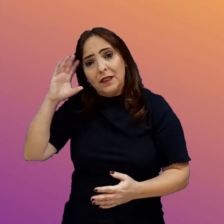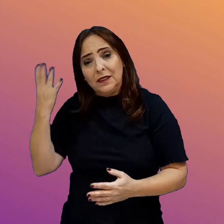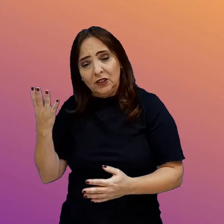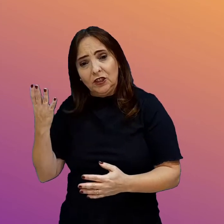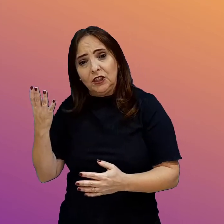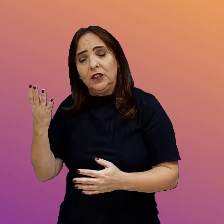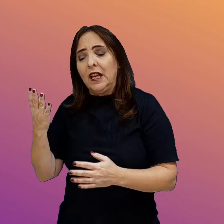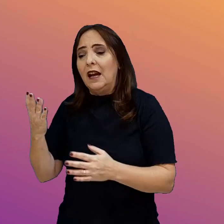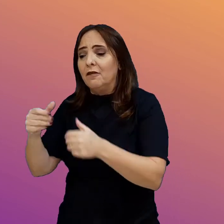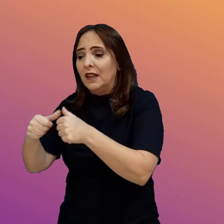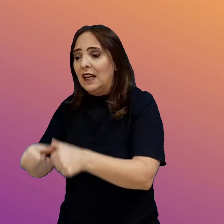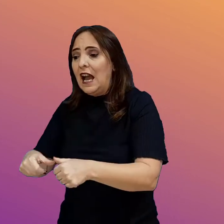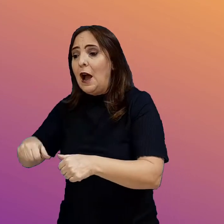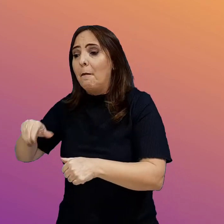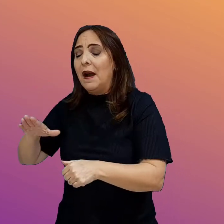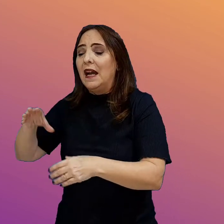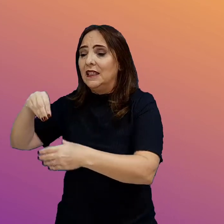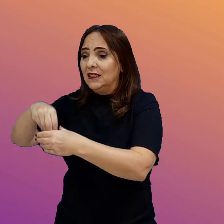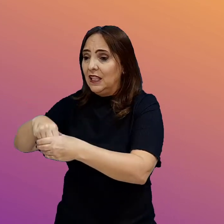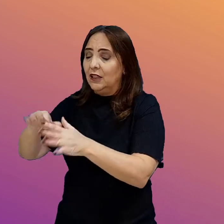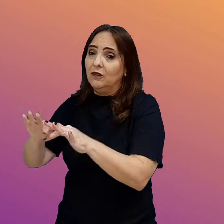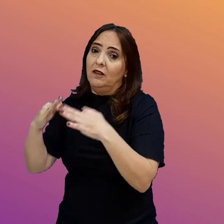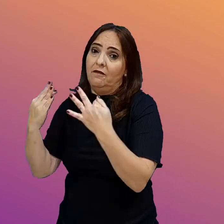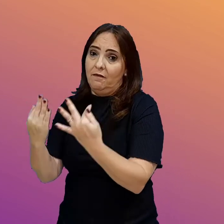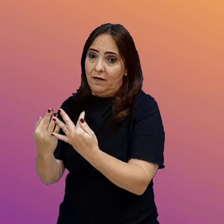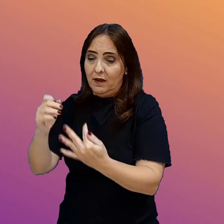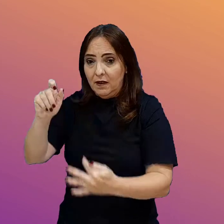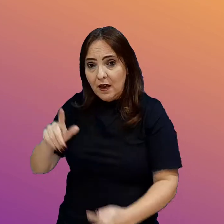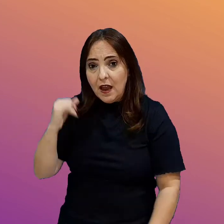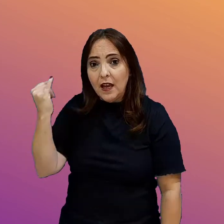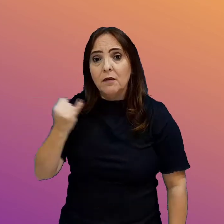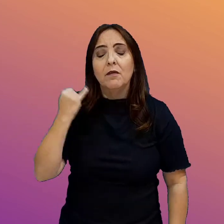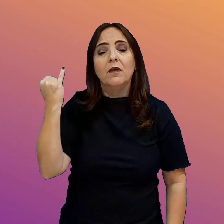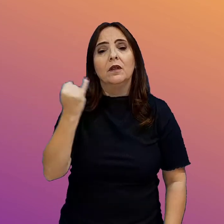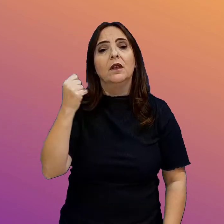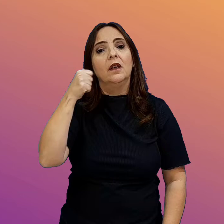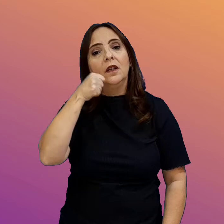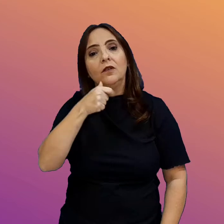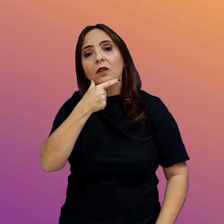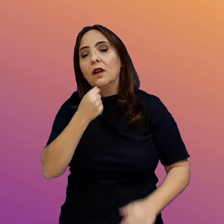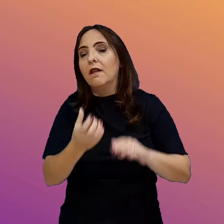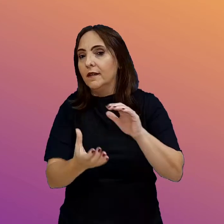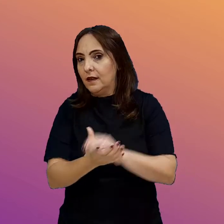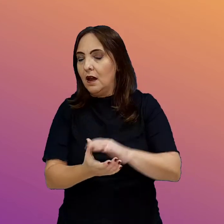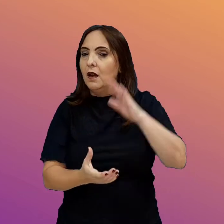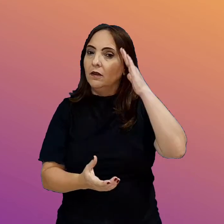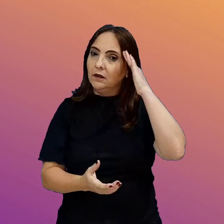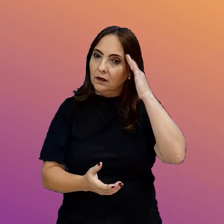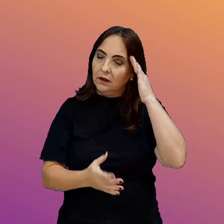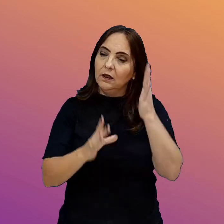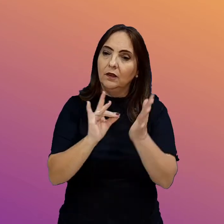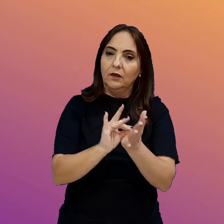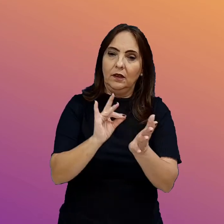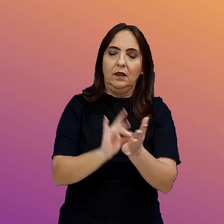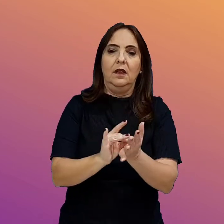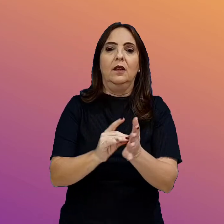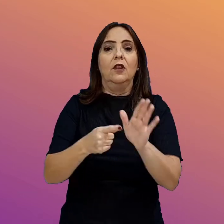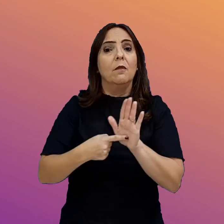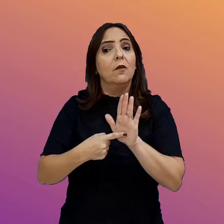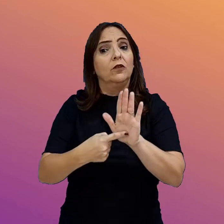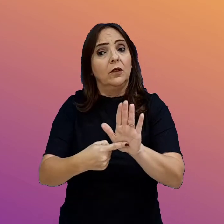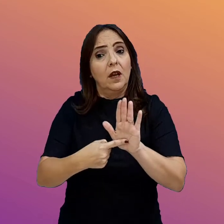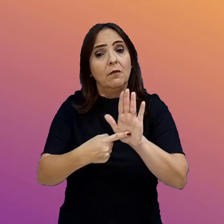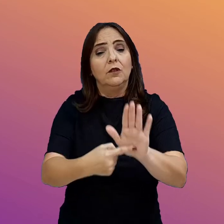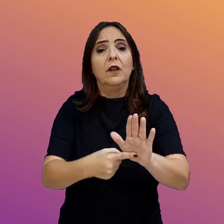mais dentro. E é importante o casal ter, né, essa percepção, e é importante